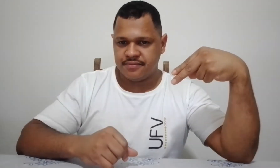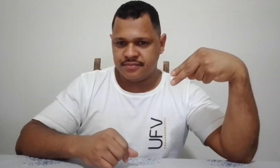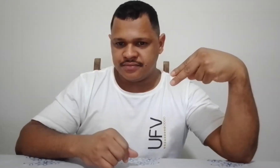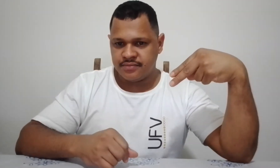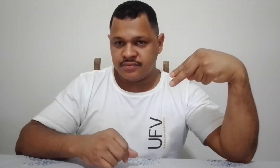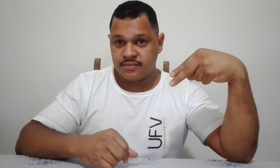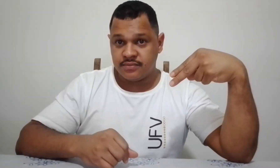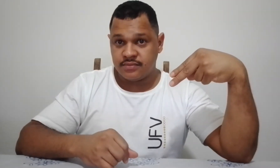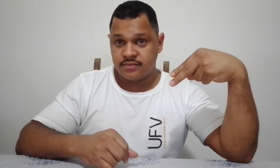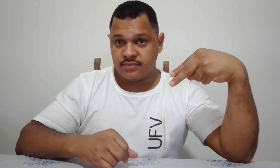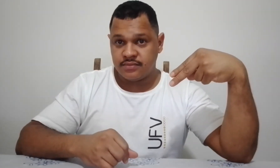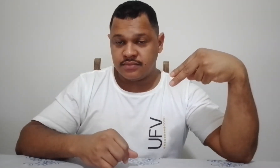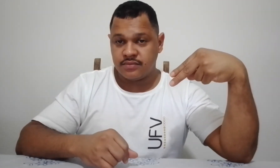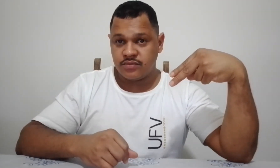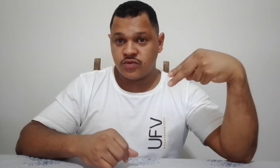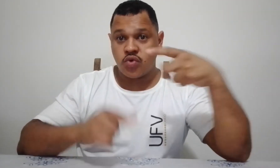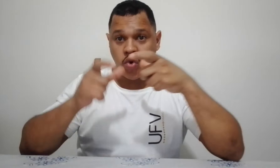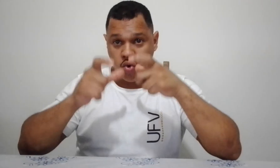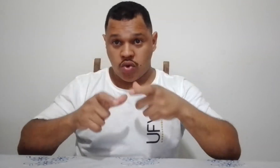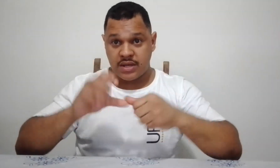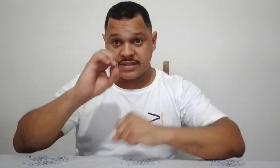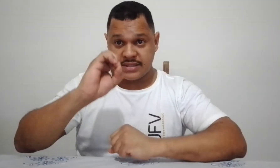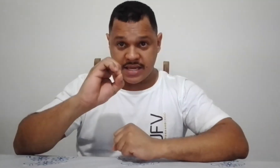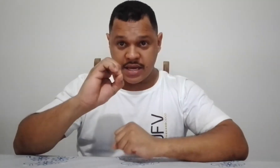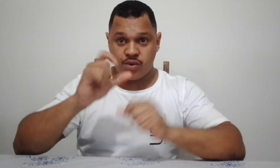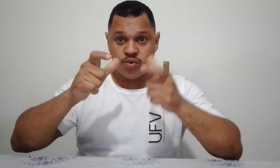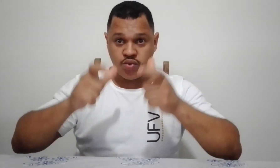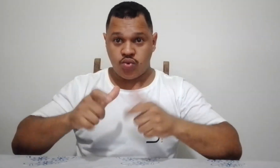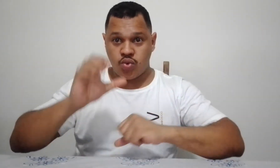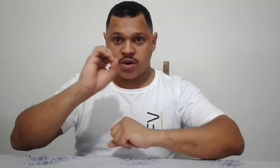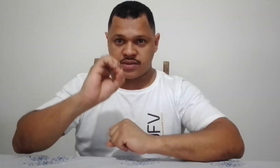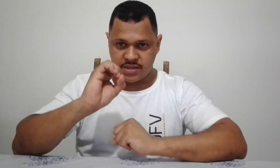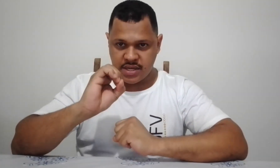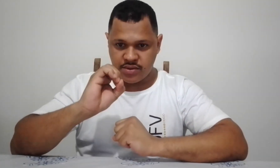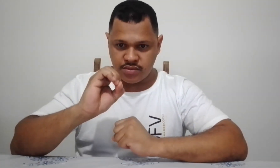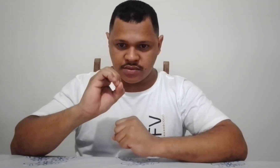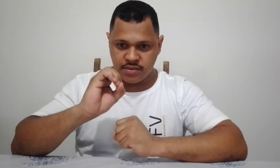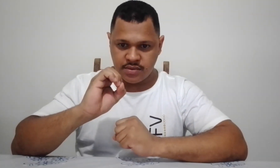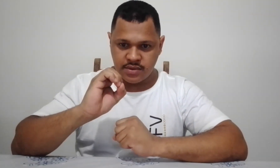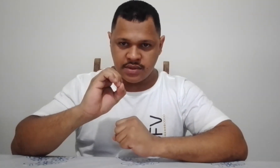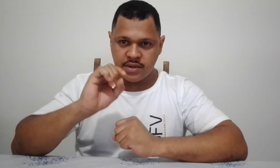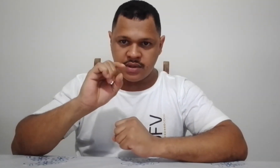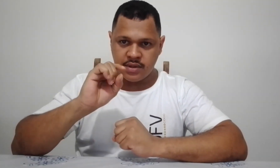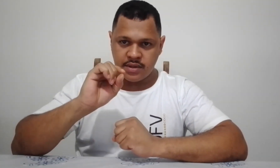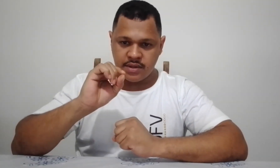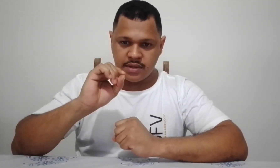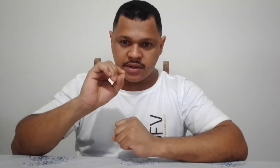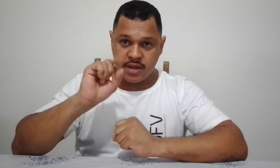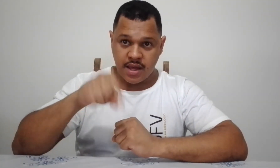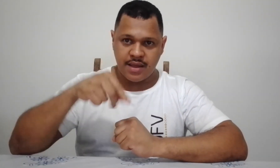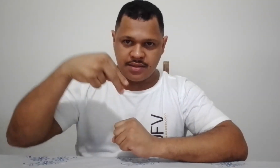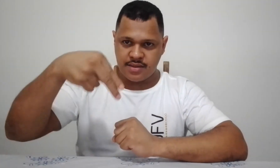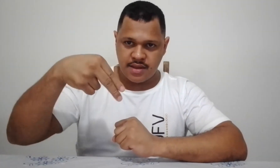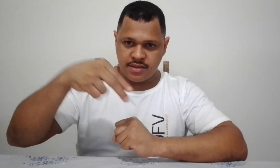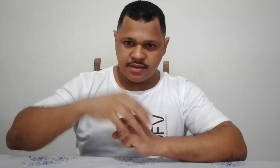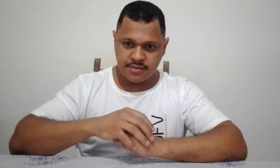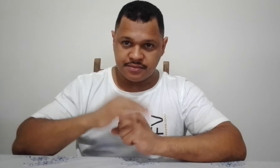0, a posição da grandeza é θ. Em cima, na posição 0, a